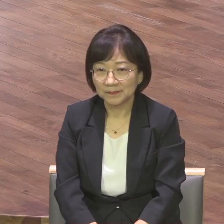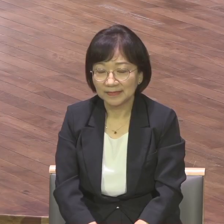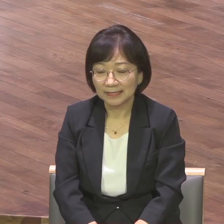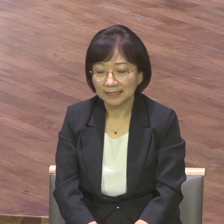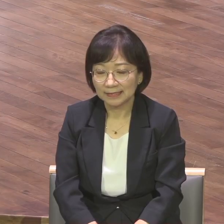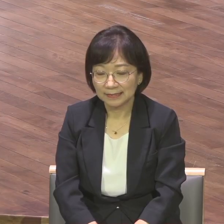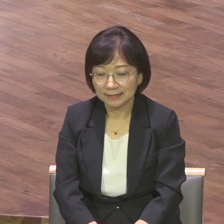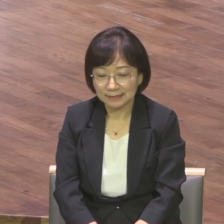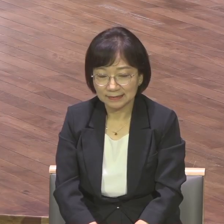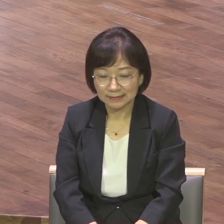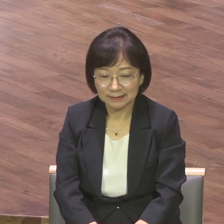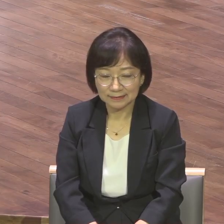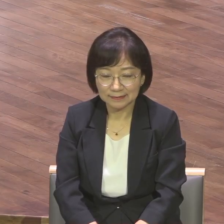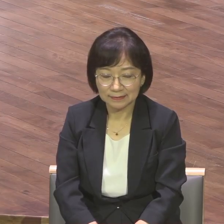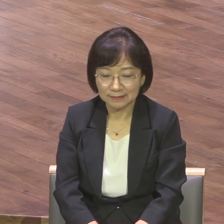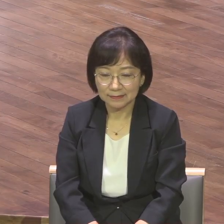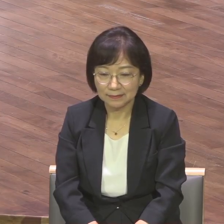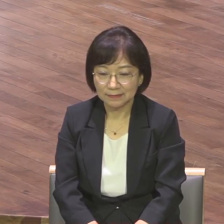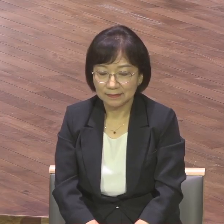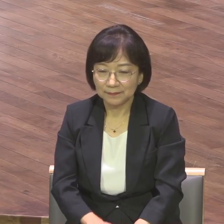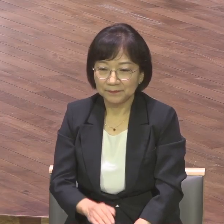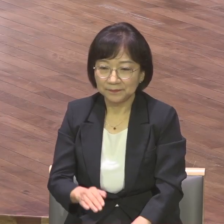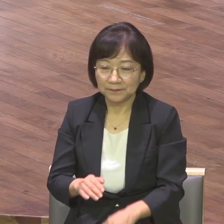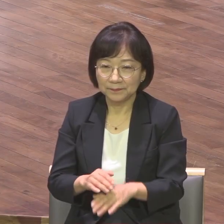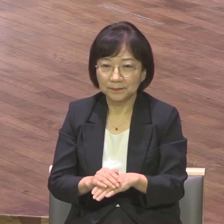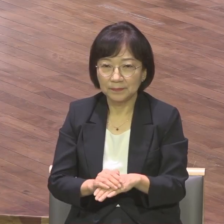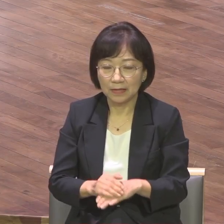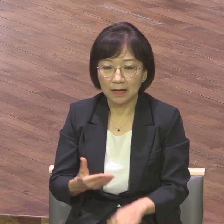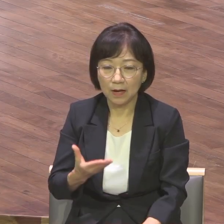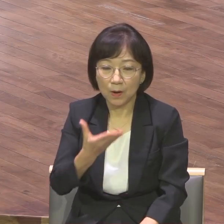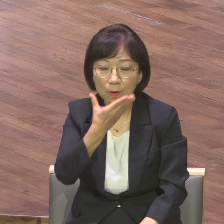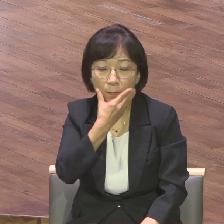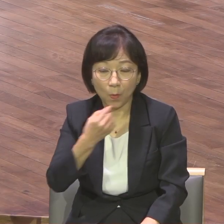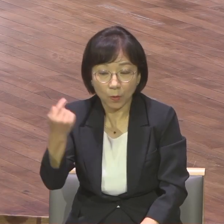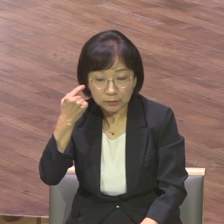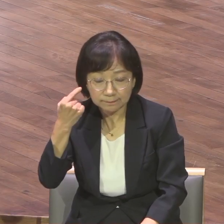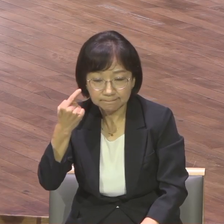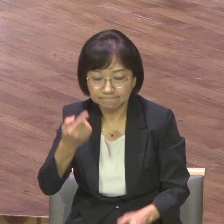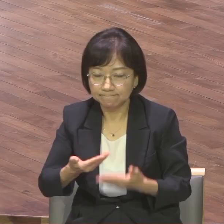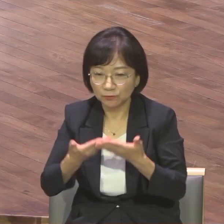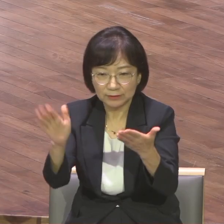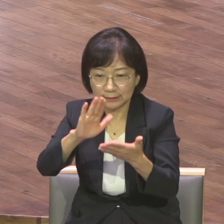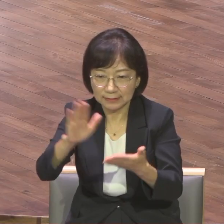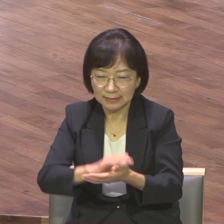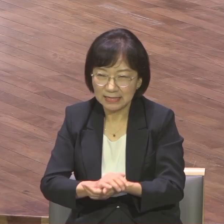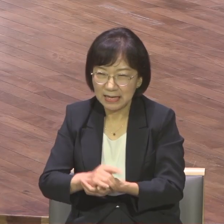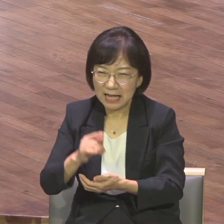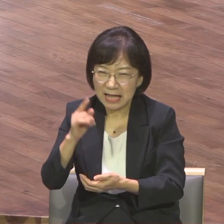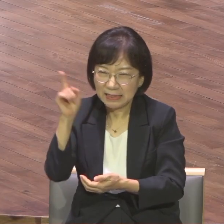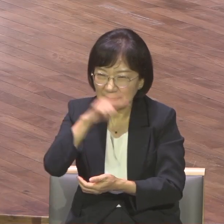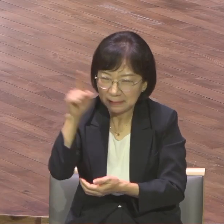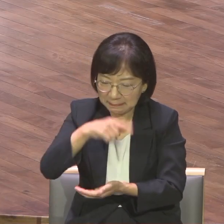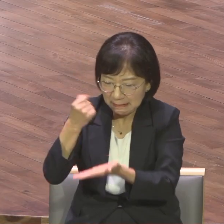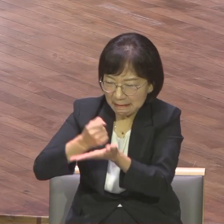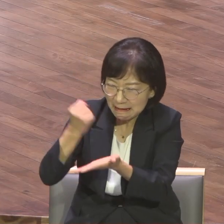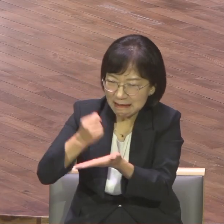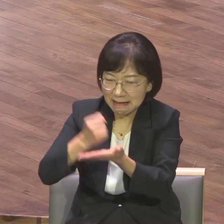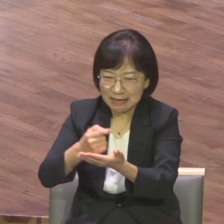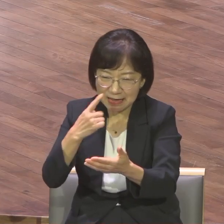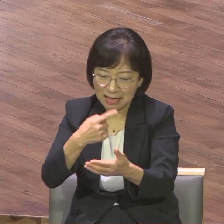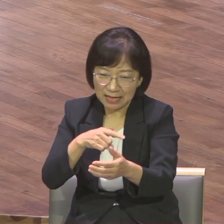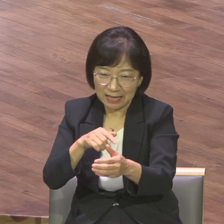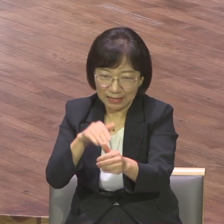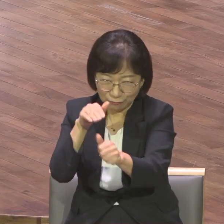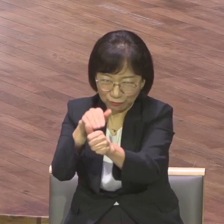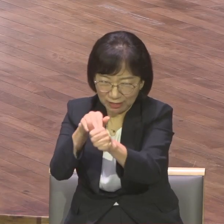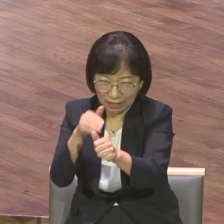끊임없이 복음에 대해서 부정적 이러한 이미지를 계속해서 심어줍니다. 교회에 대한 이미지,